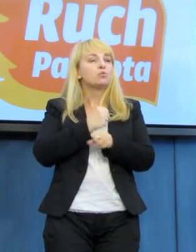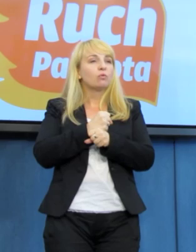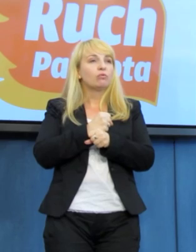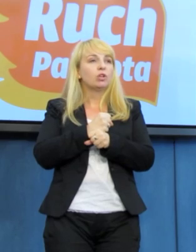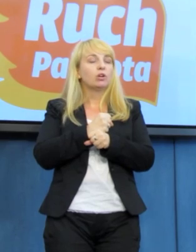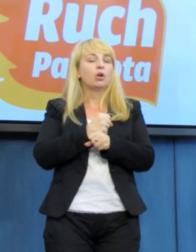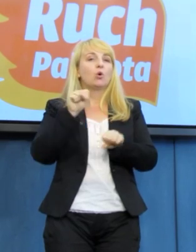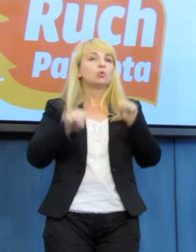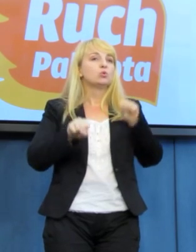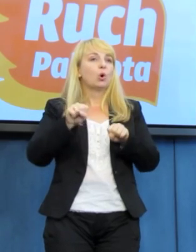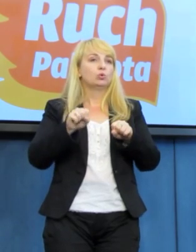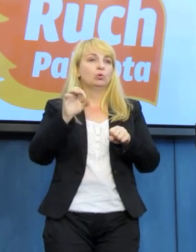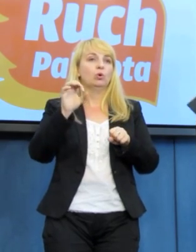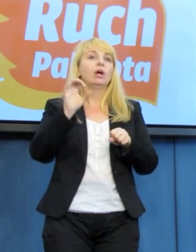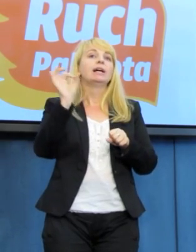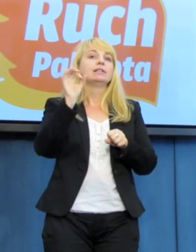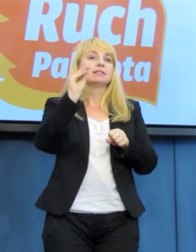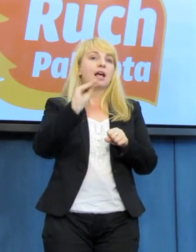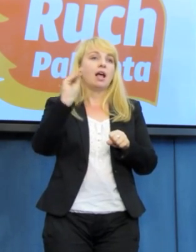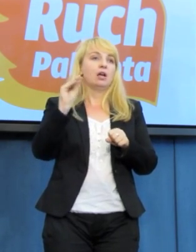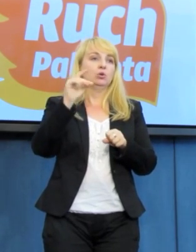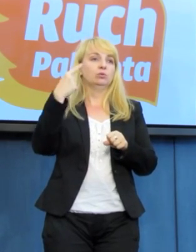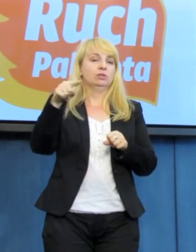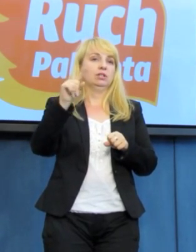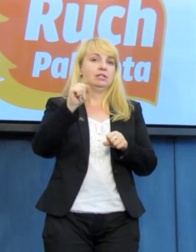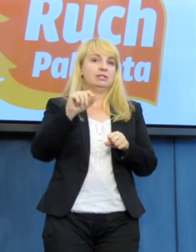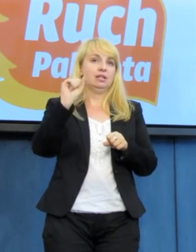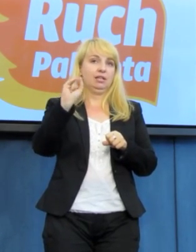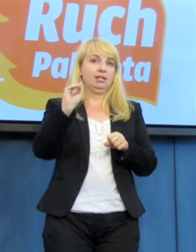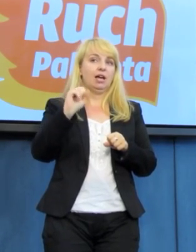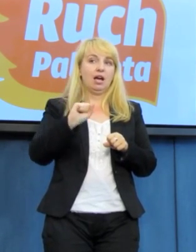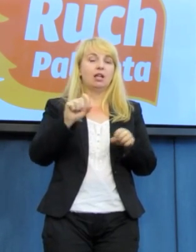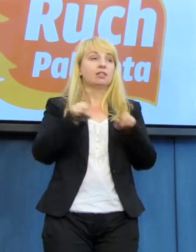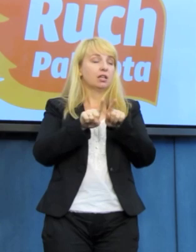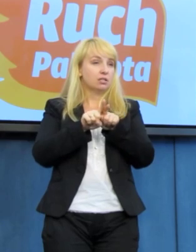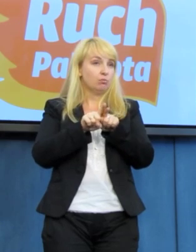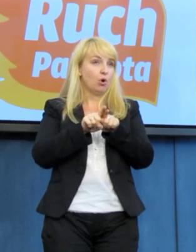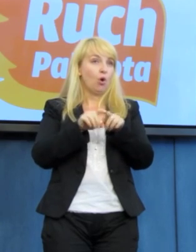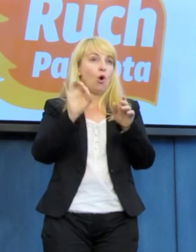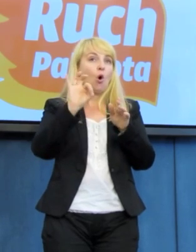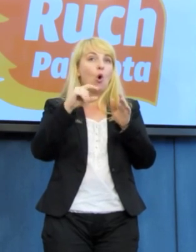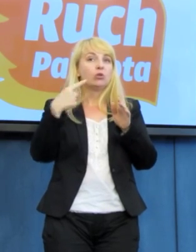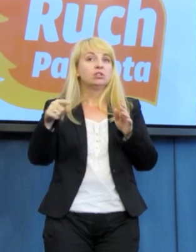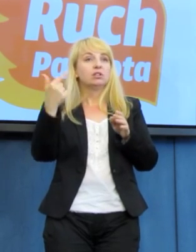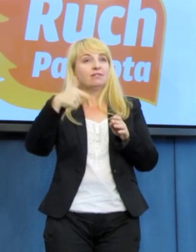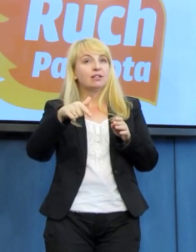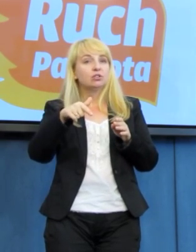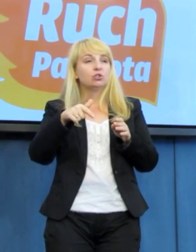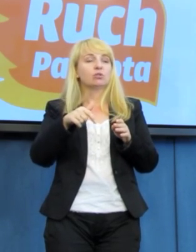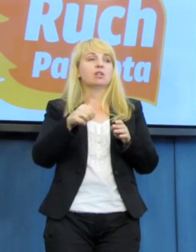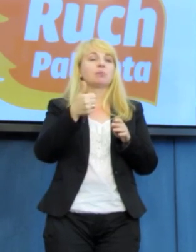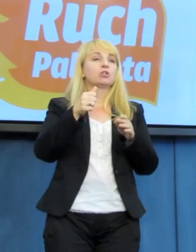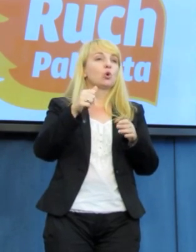od co najmniej 2001 roku, kiedy to uchwałą z